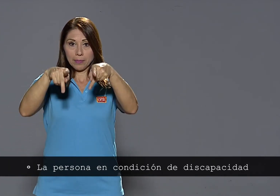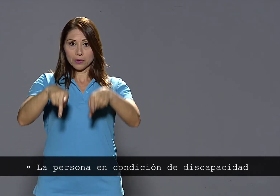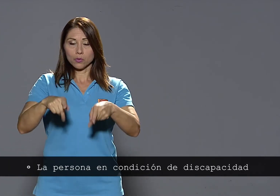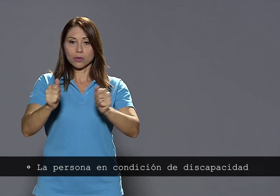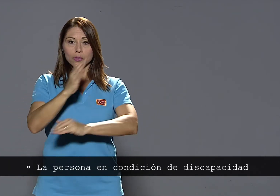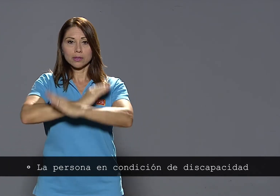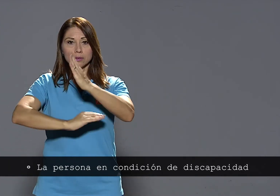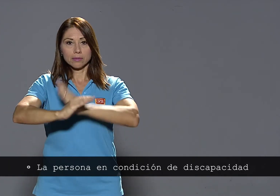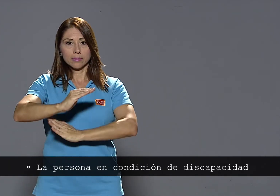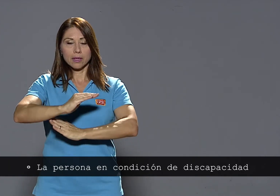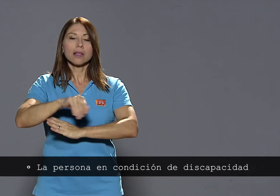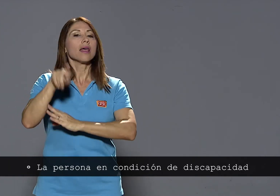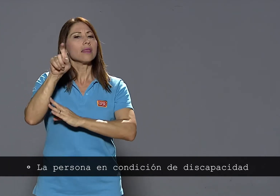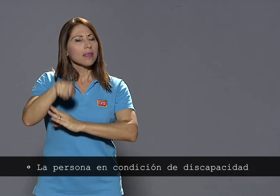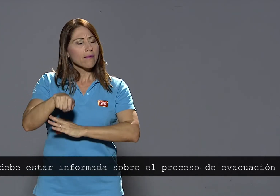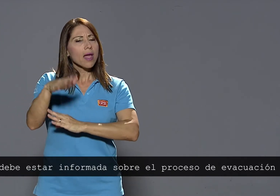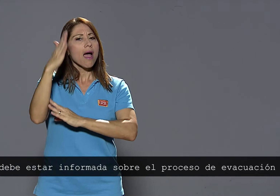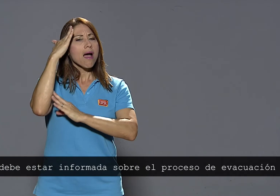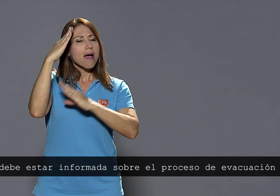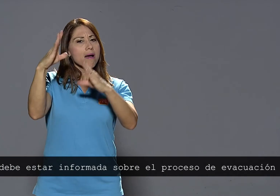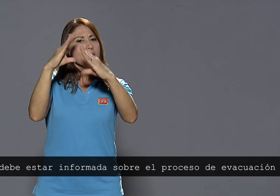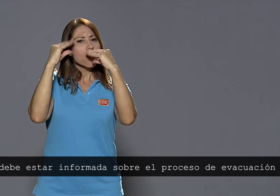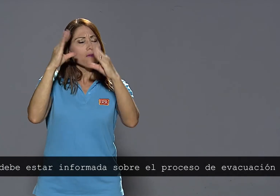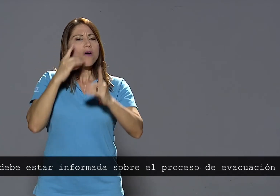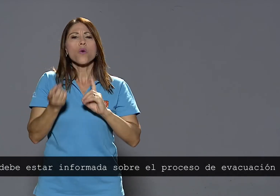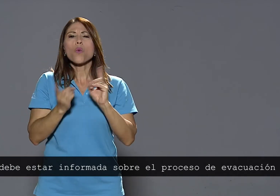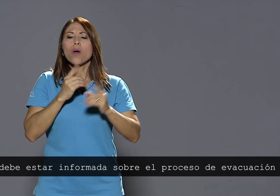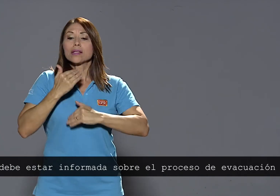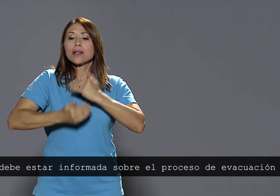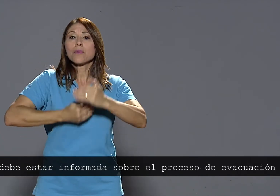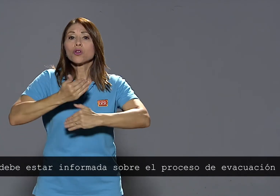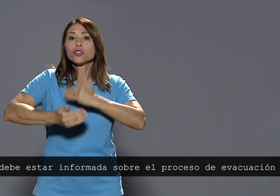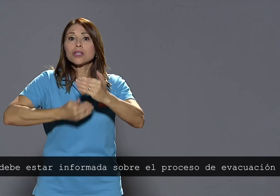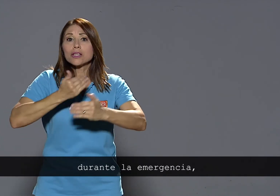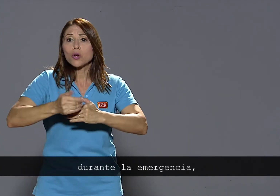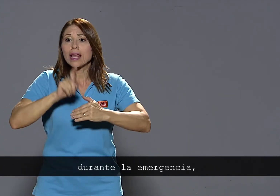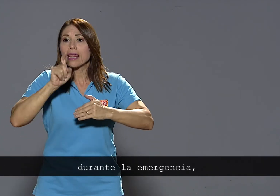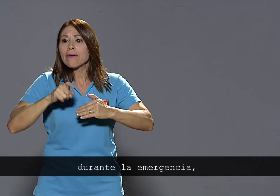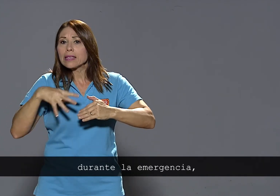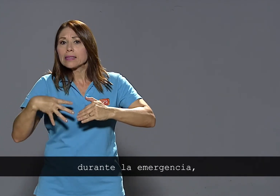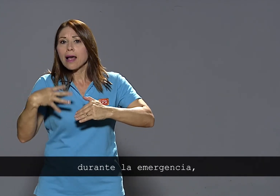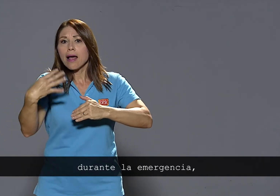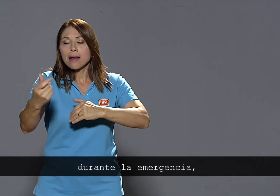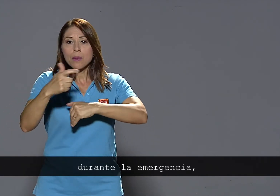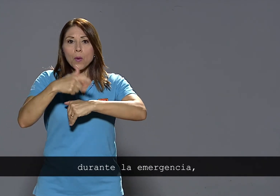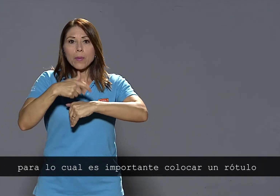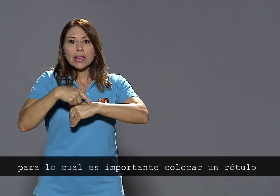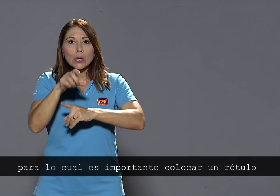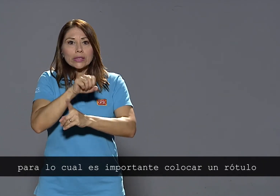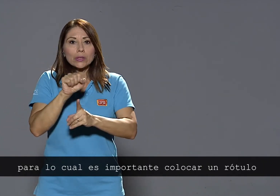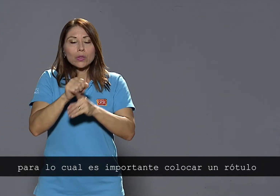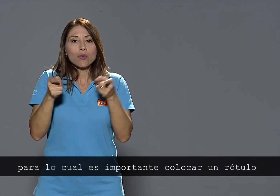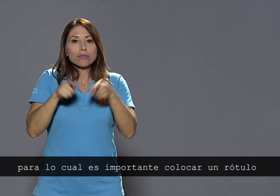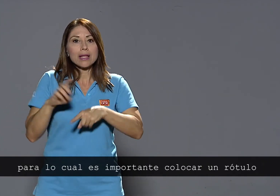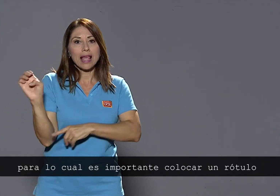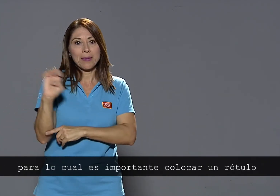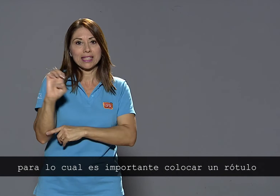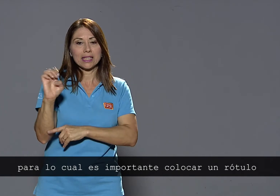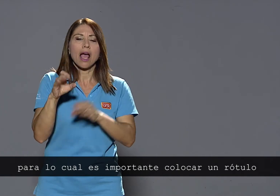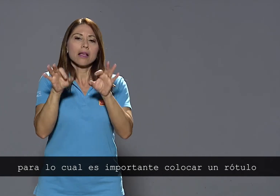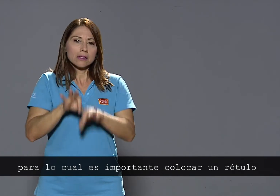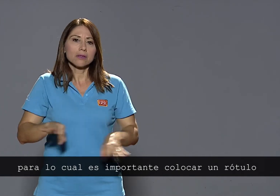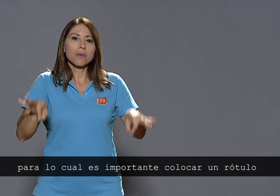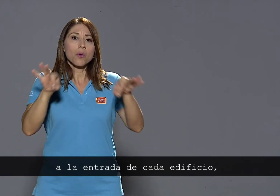La persona en condición de discapacidad debe estar informada sobre el proceso de evacuación durante la emergencia, para lo cual es